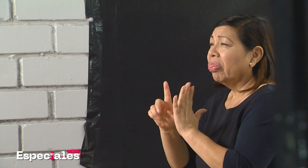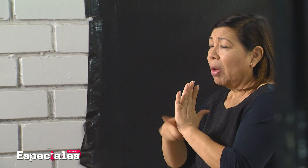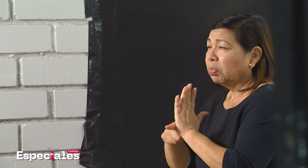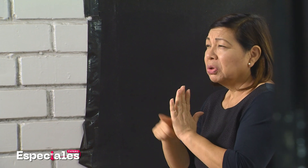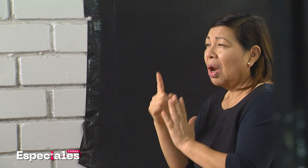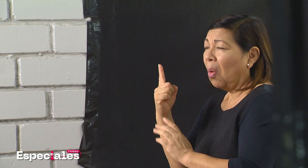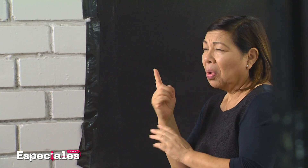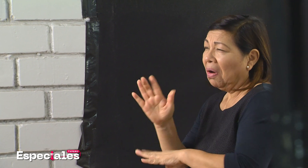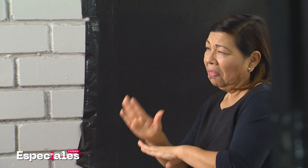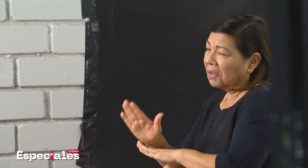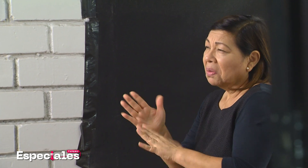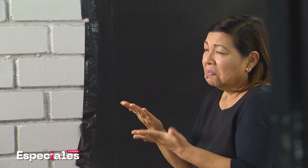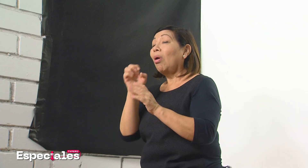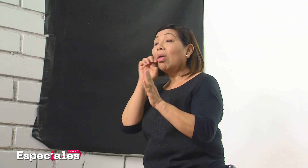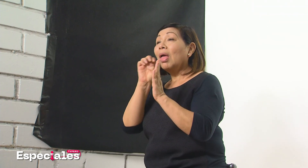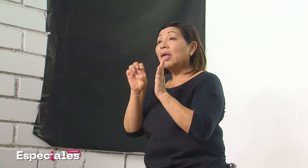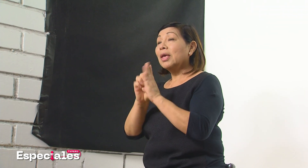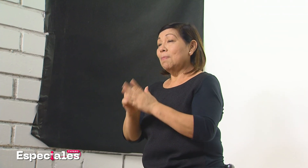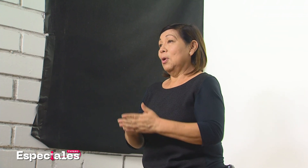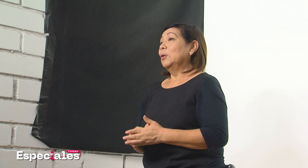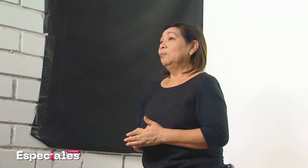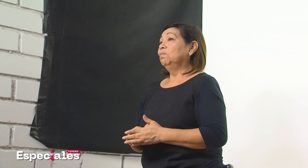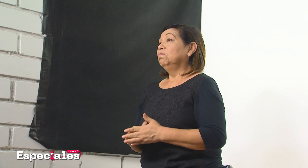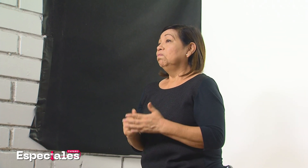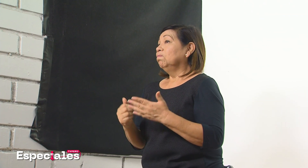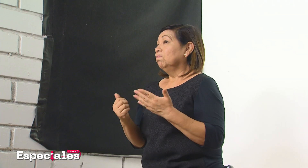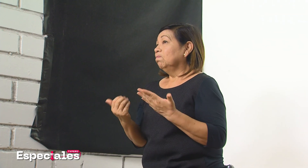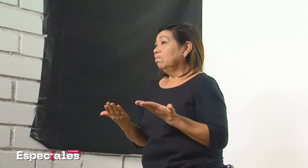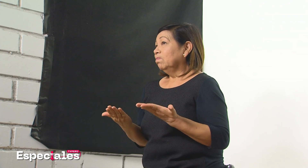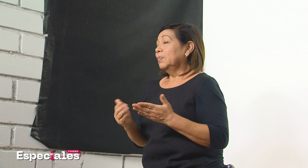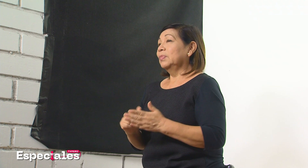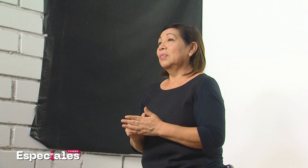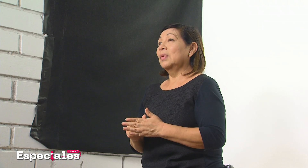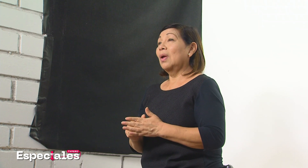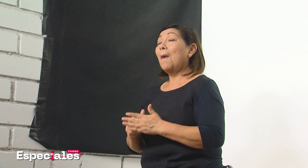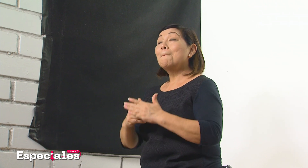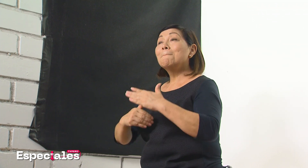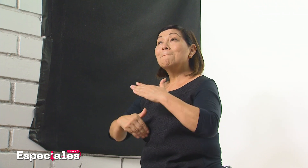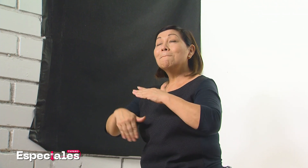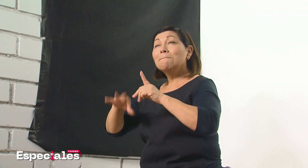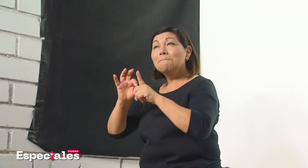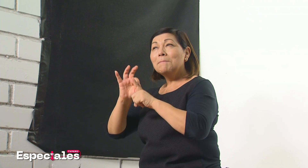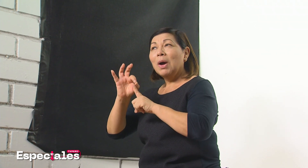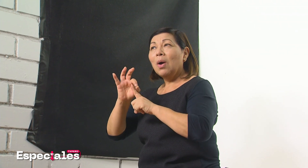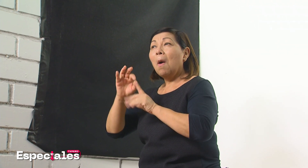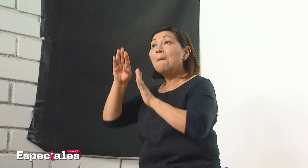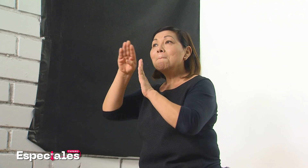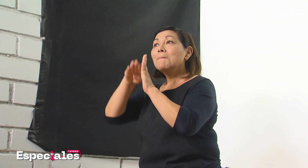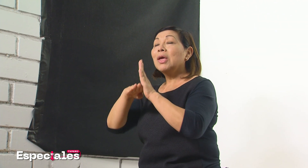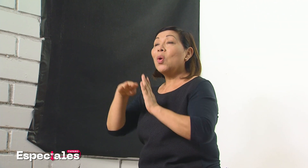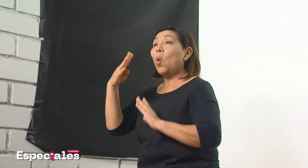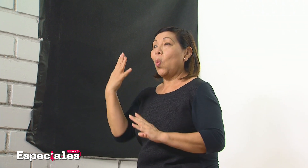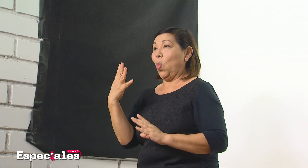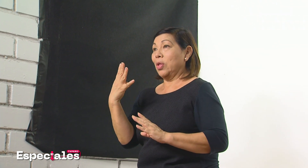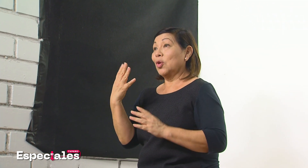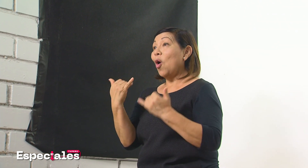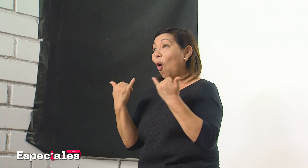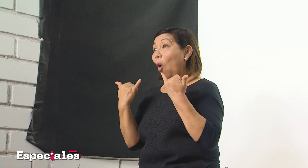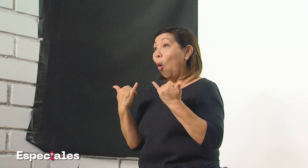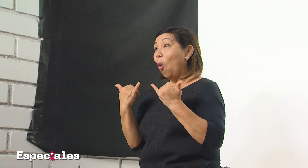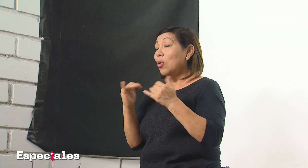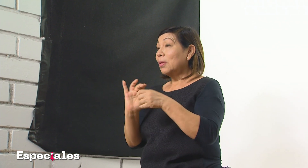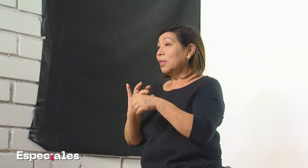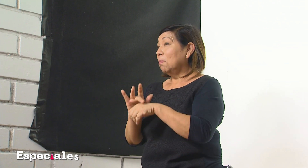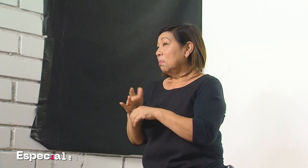de lengua de señas que nos dice las noticias por las mañanas por TV Perú. Lo que pocos saben de Hilda es que